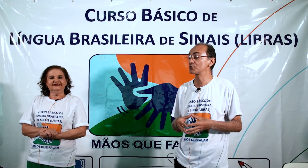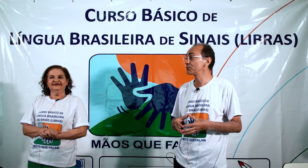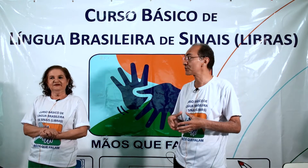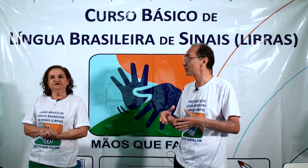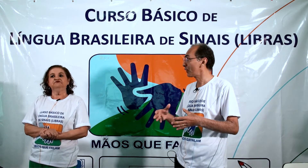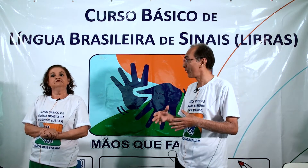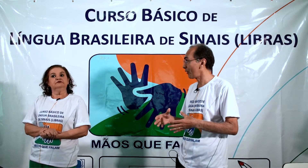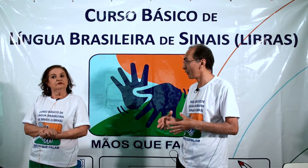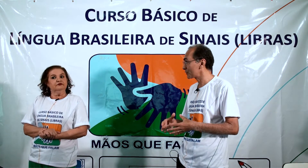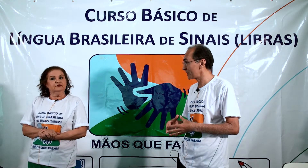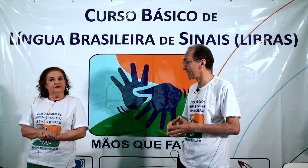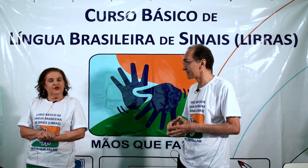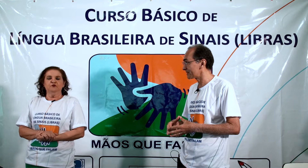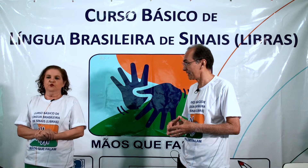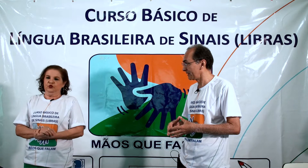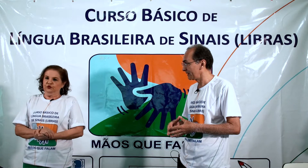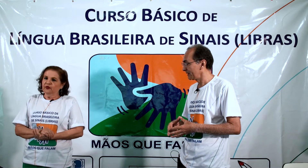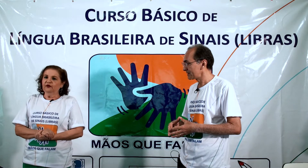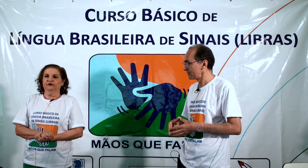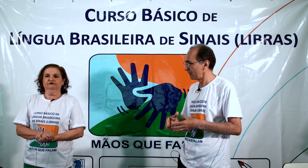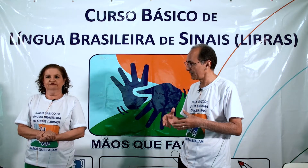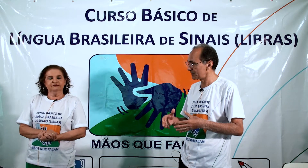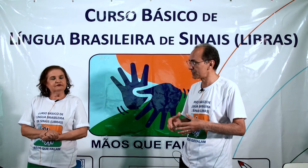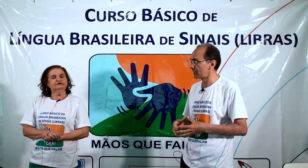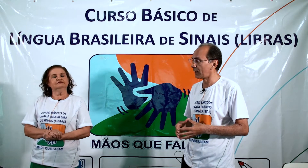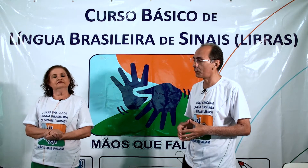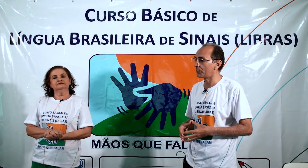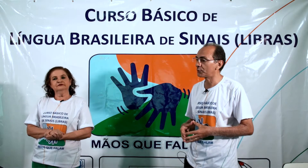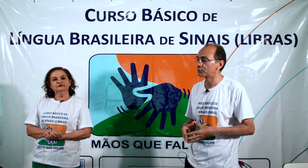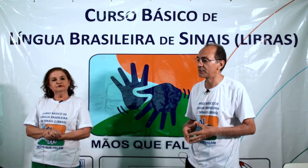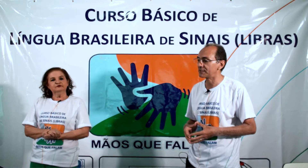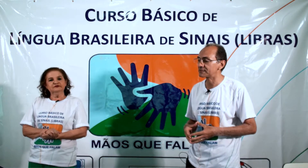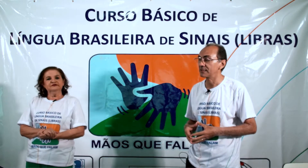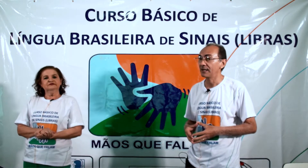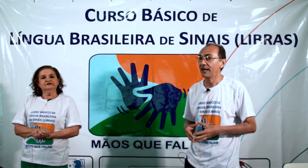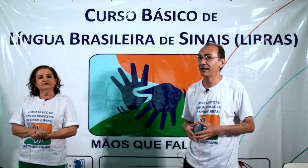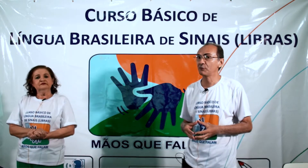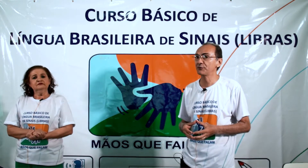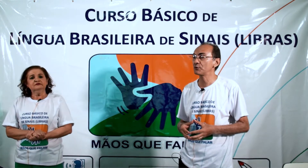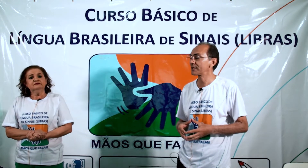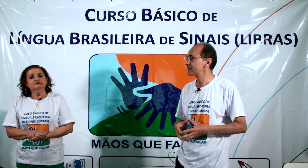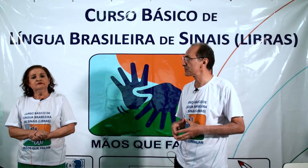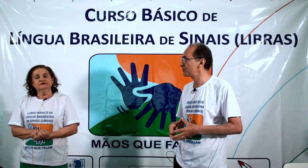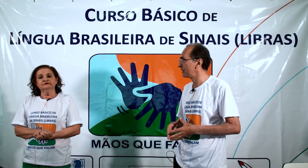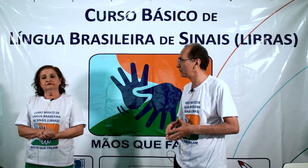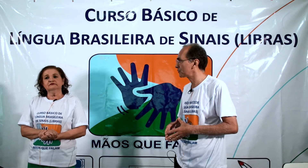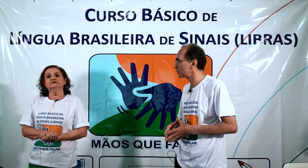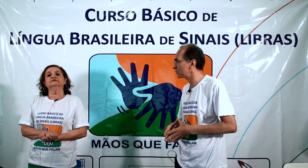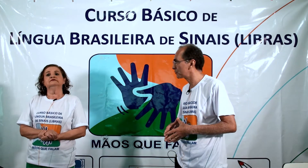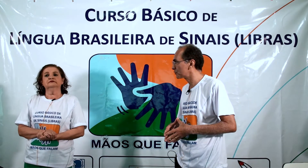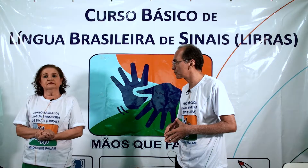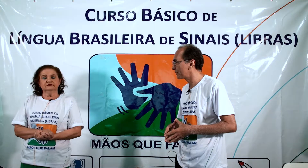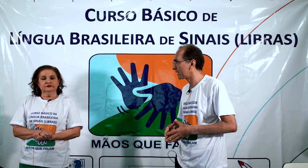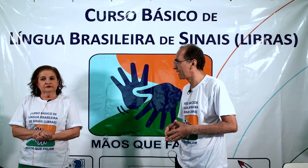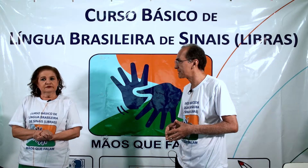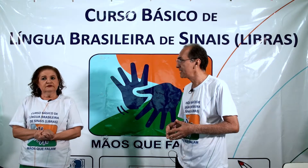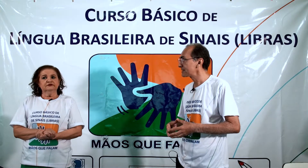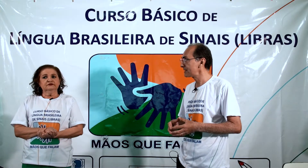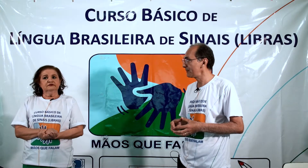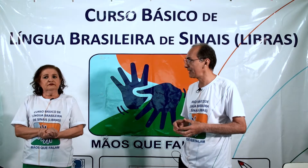números ordinais, né? Bom. Semelhante ao português. A configuração de mão dos numerais semelha a